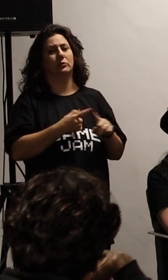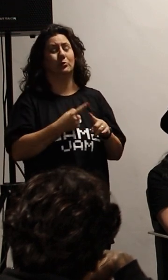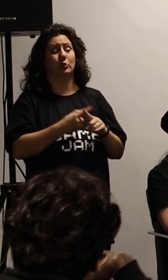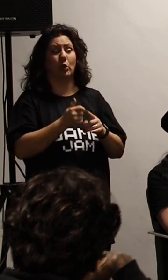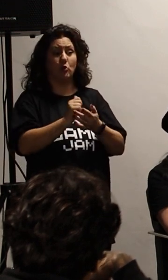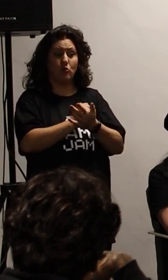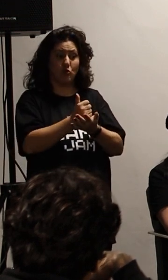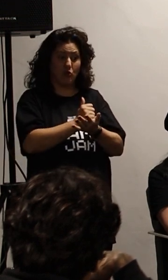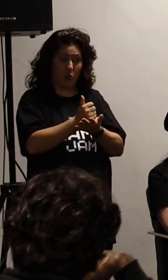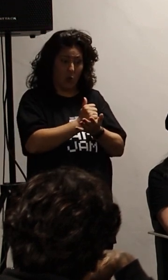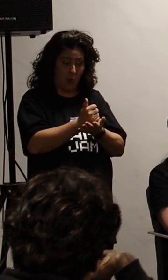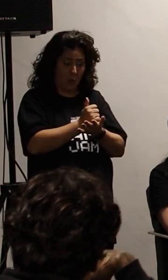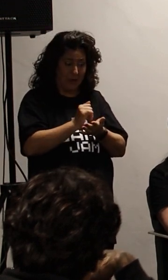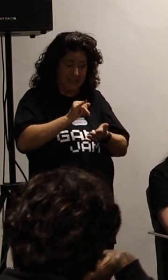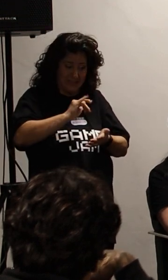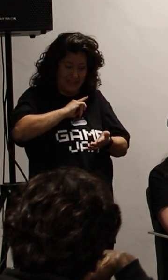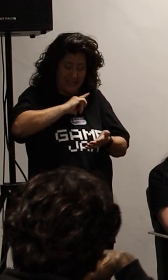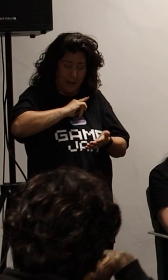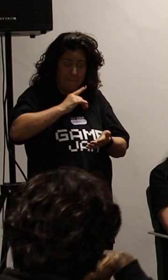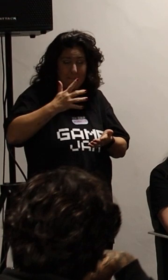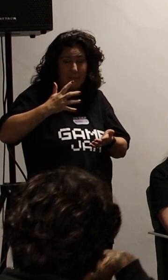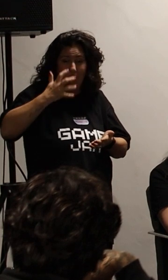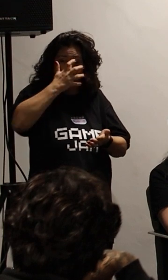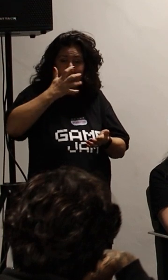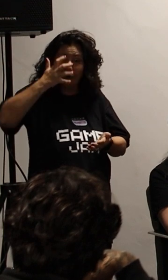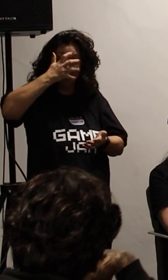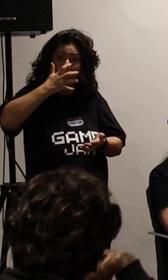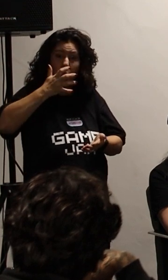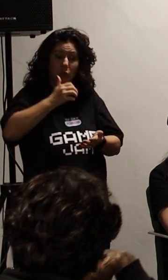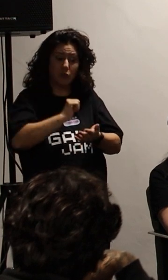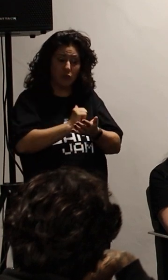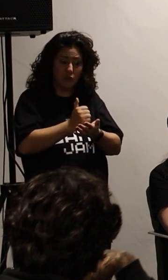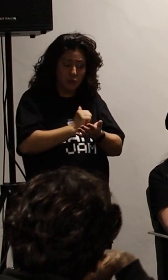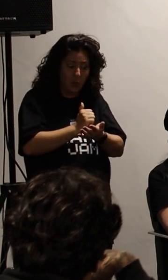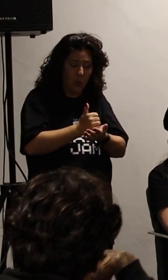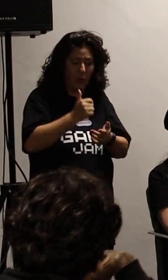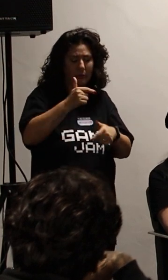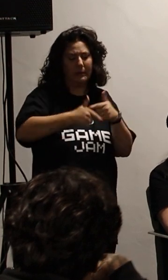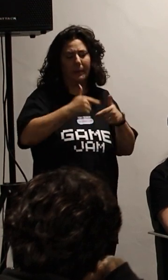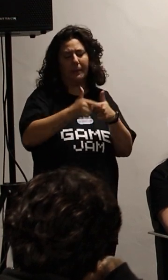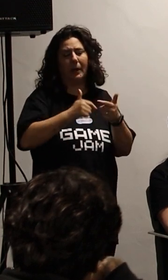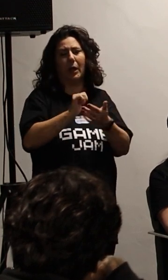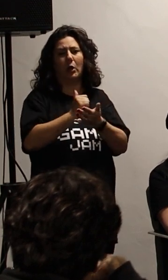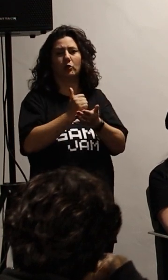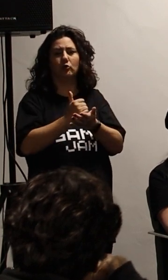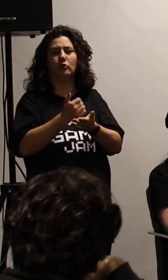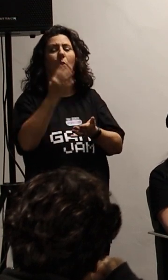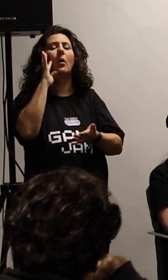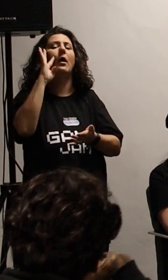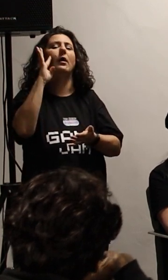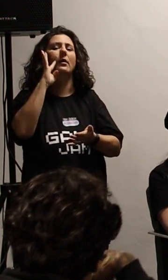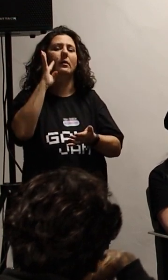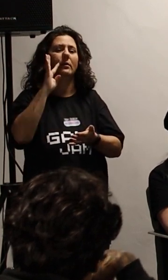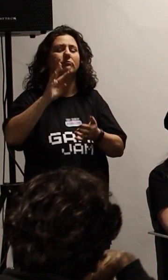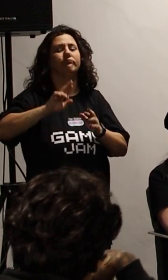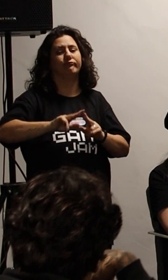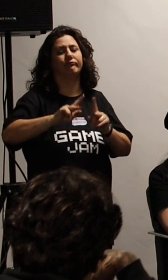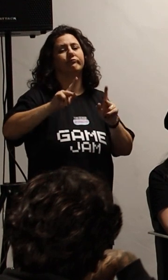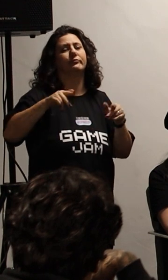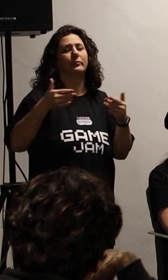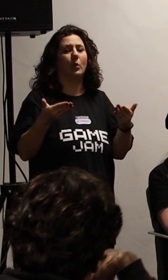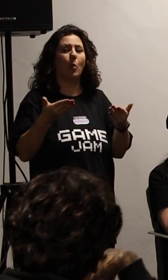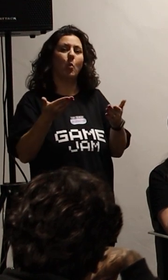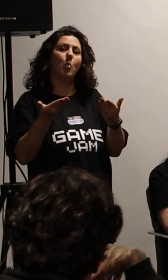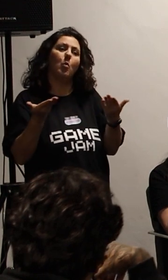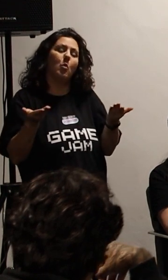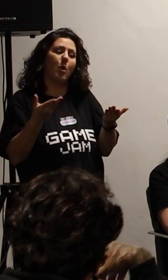assim, se você tem paixão por jogos, trabalhar com jogos é muito legal, é muito diferente.